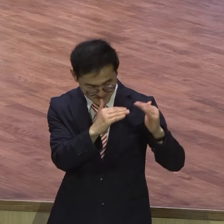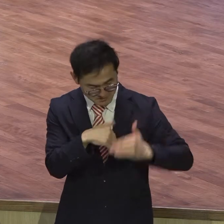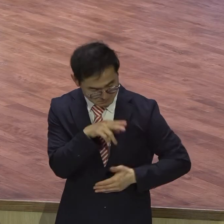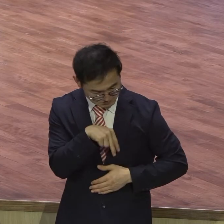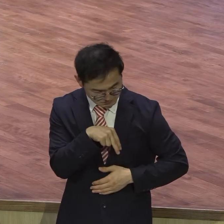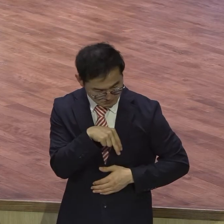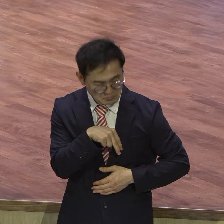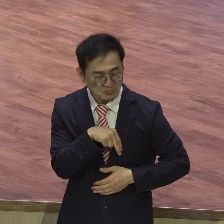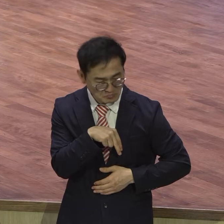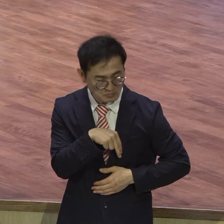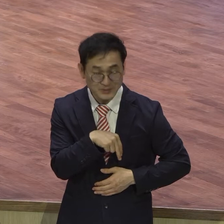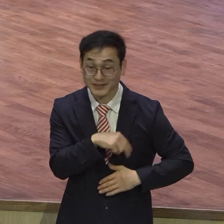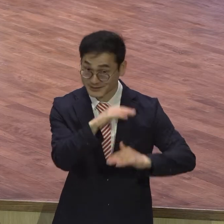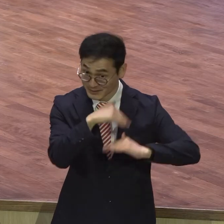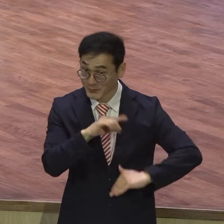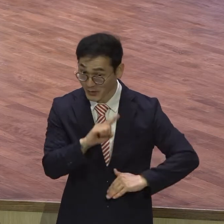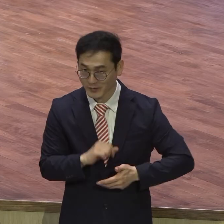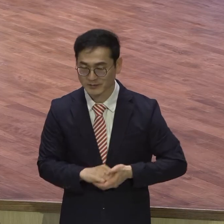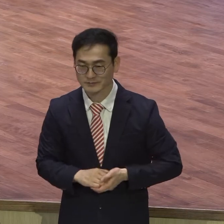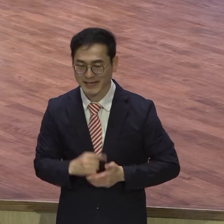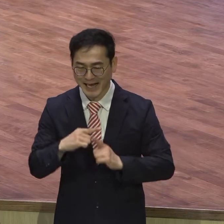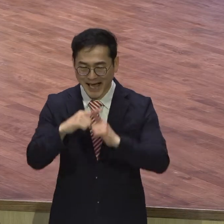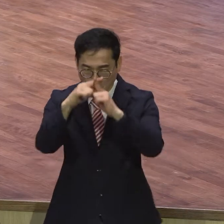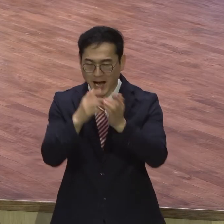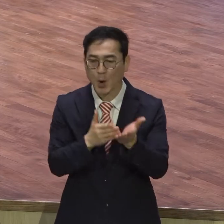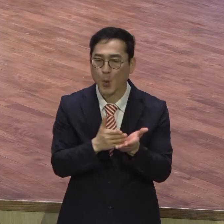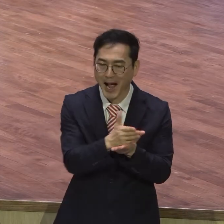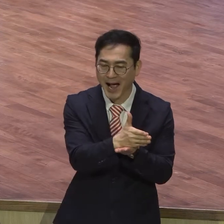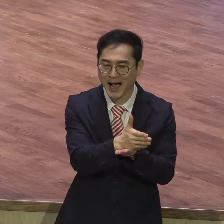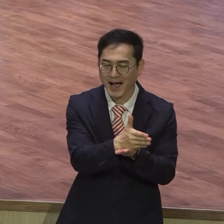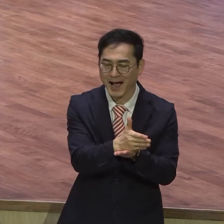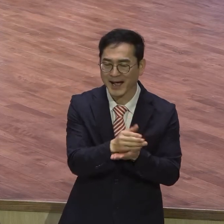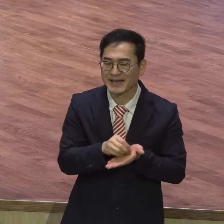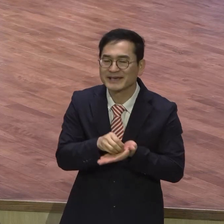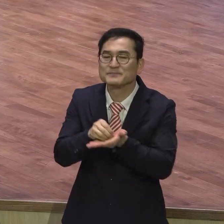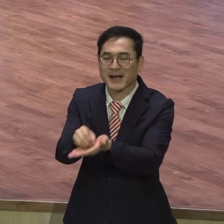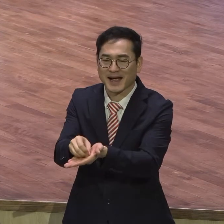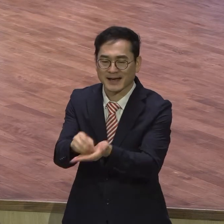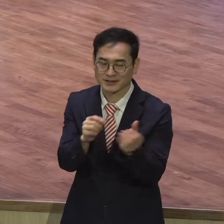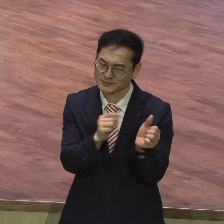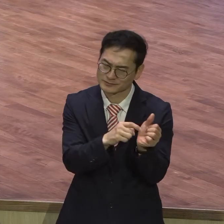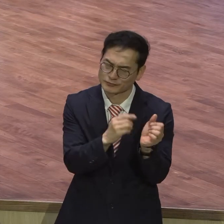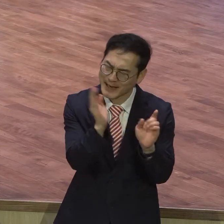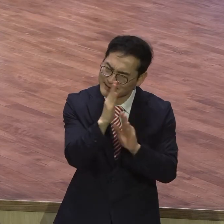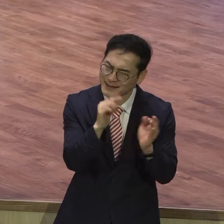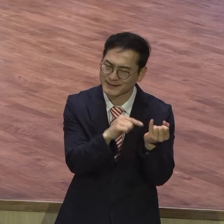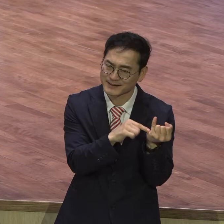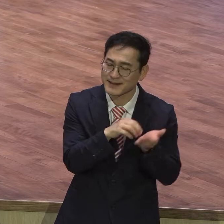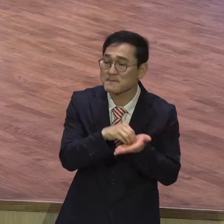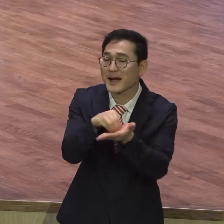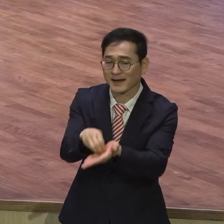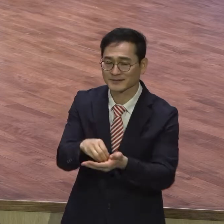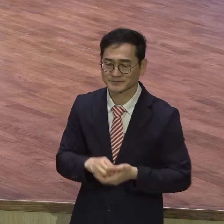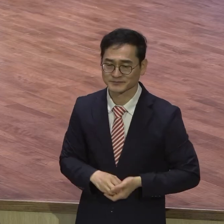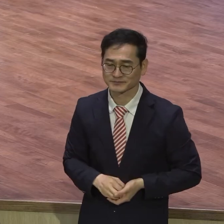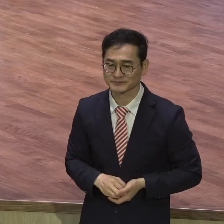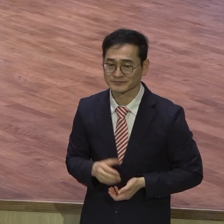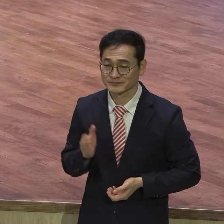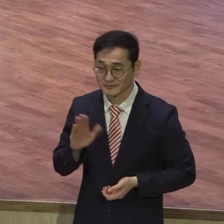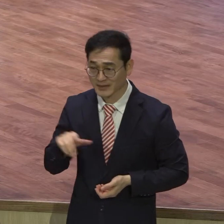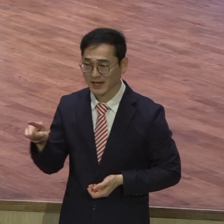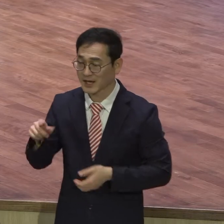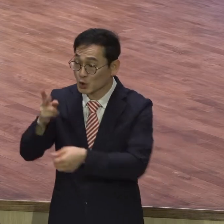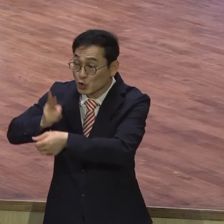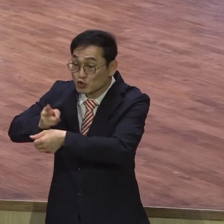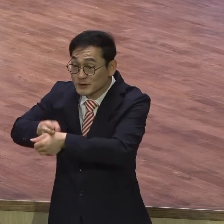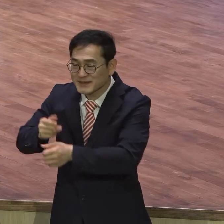입학한 지 두 달 지난 어느 날 교수님이 수업 시간에 간단한 문제를